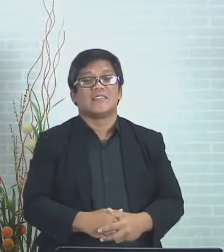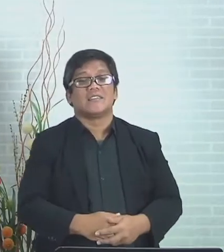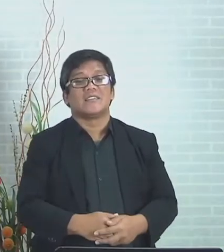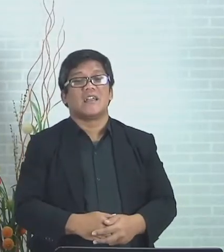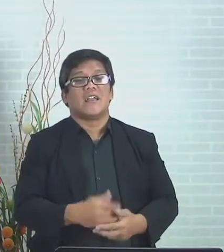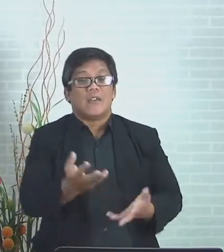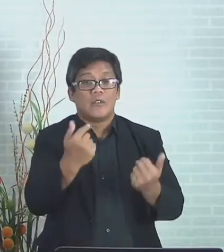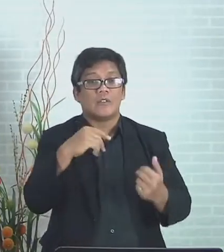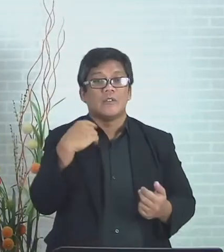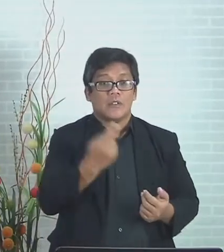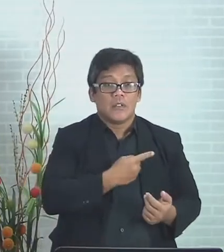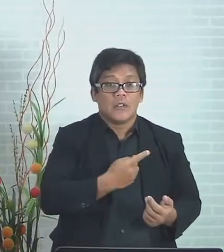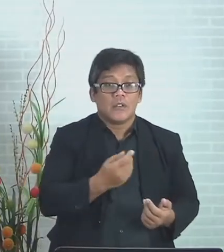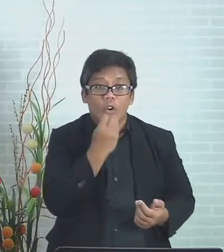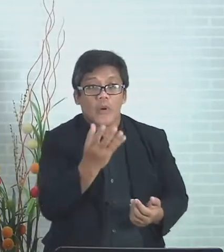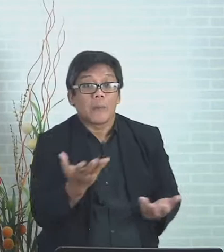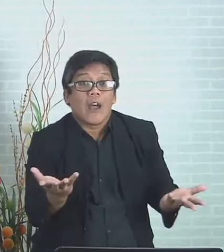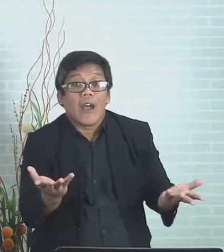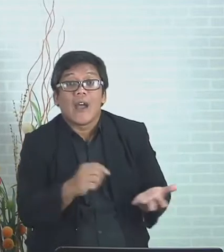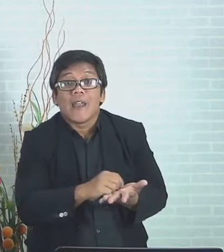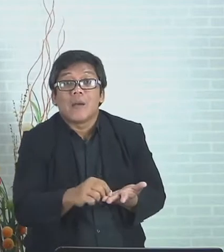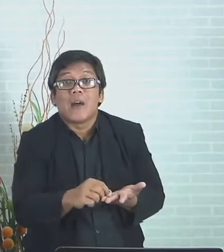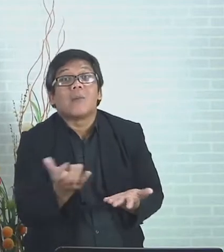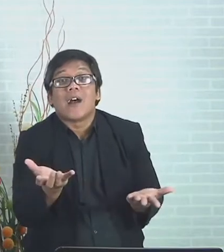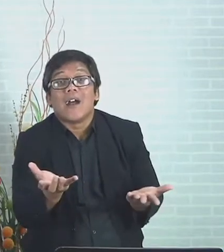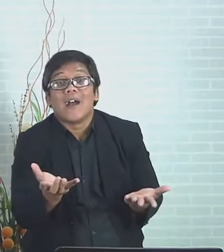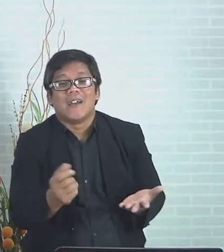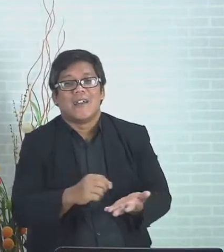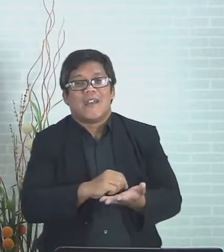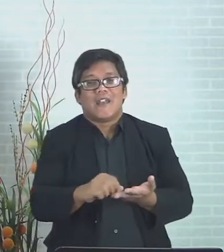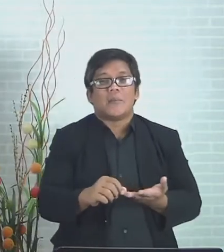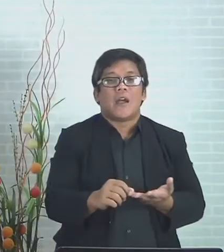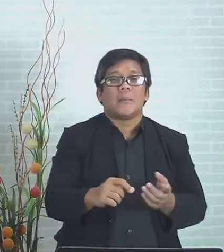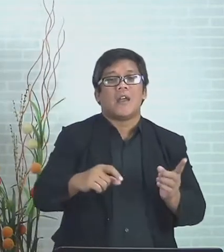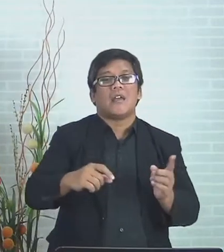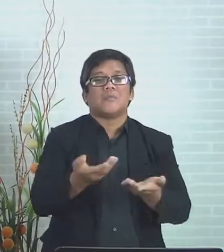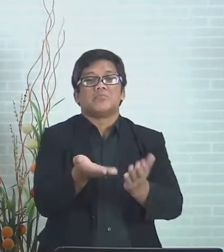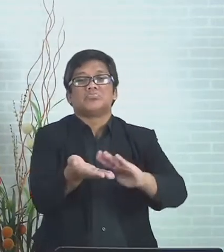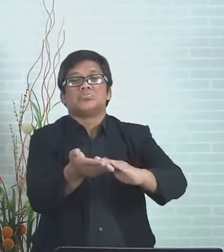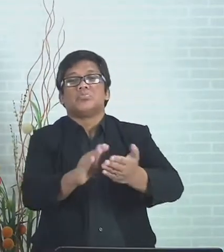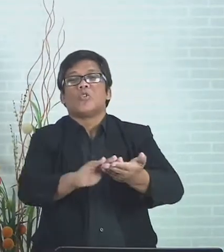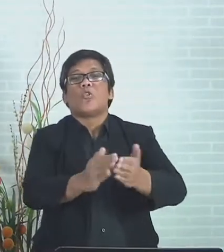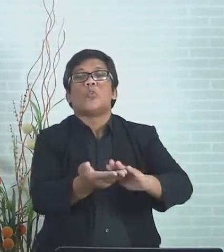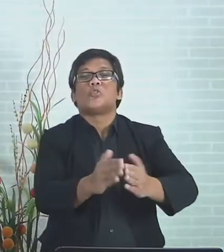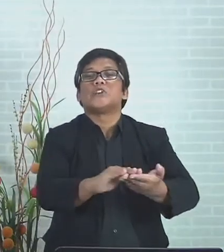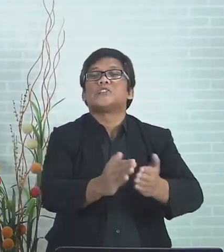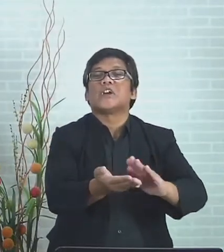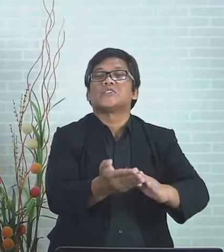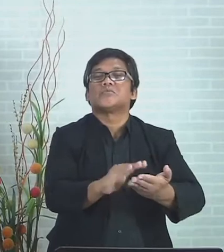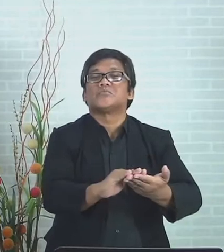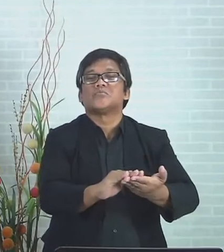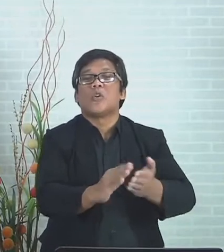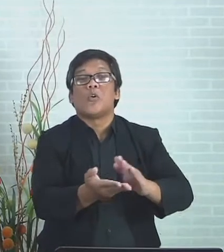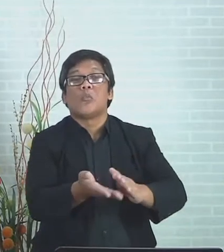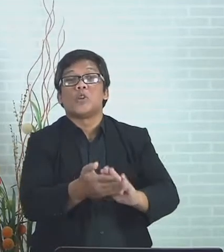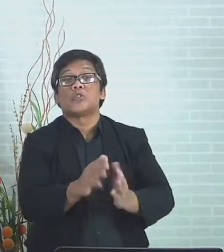bisa Super7 nama-nama yang lain mungkin nama-nama orang atau nama-nama kelompok ya mungkin ada kelompok-kelompok tertentu yang menganggap mereka